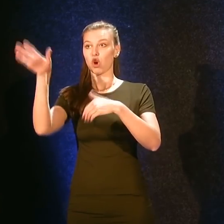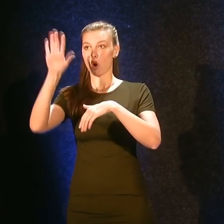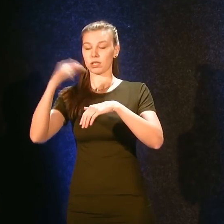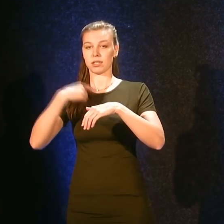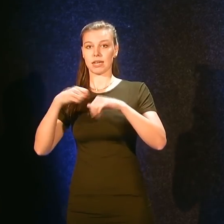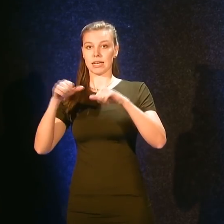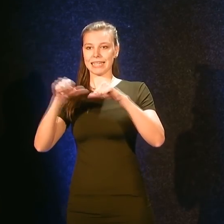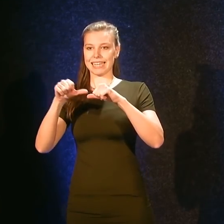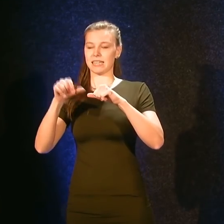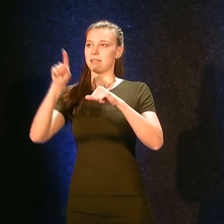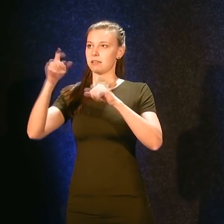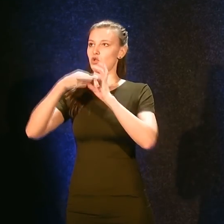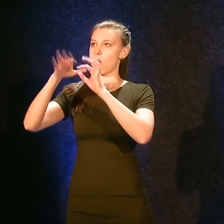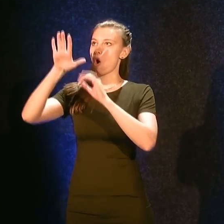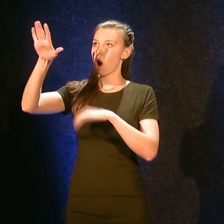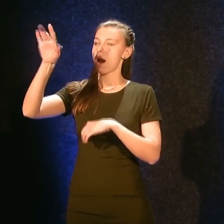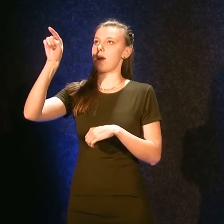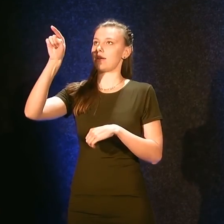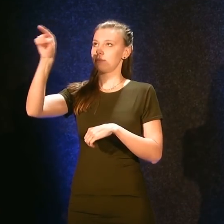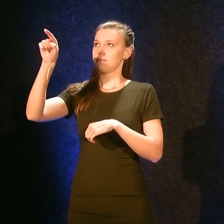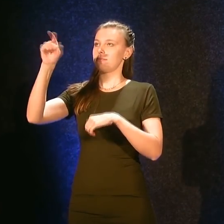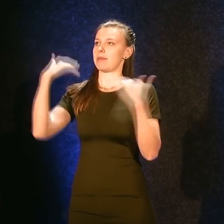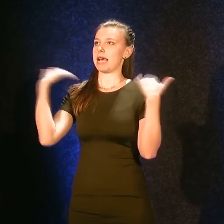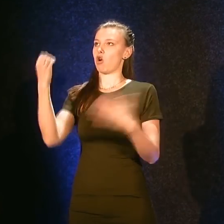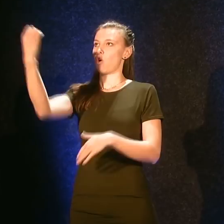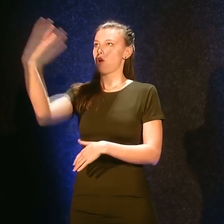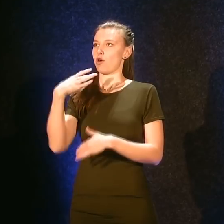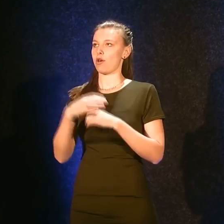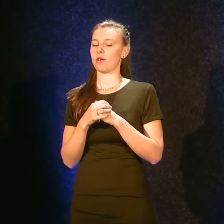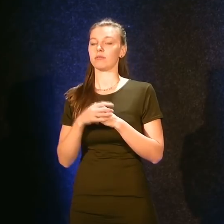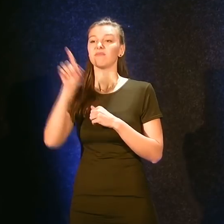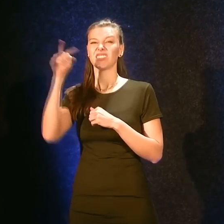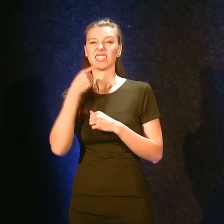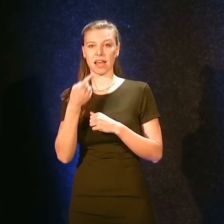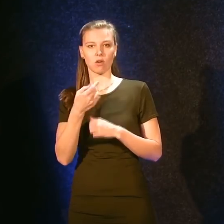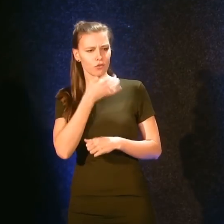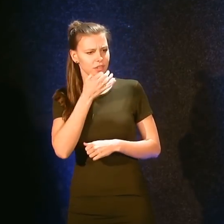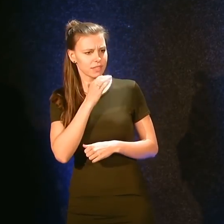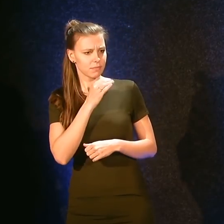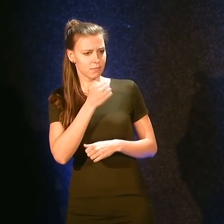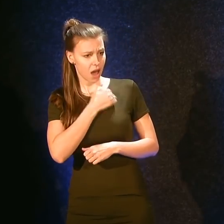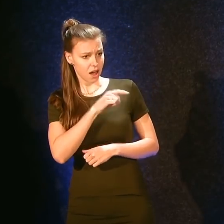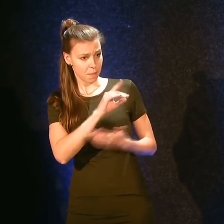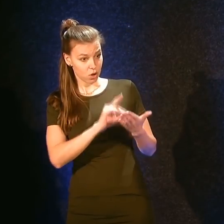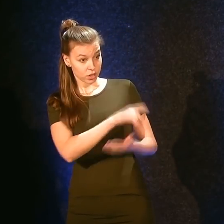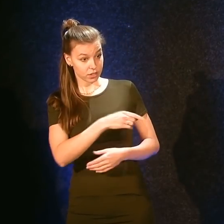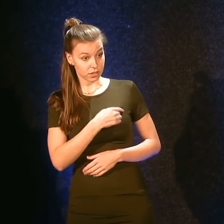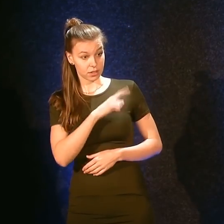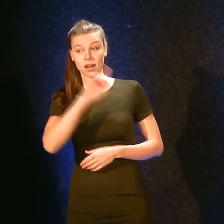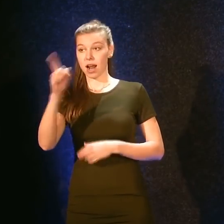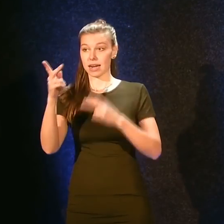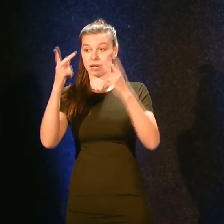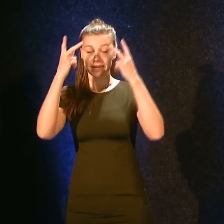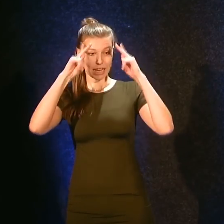God aan wie ik toebehoor en die ik dien. Hij zei, wees niet bang, Paulus. Je moet voor de keizer